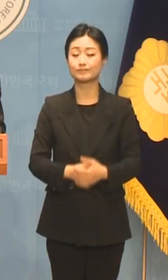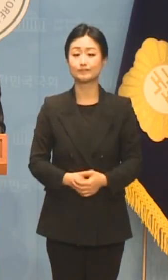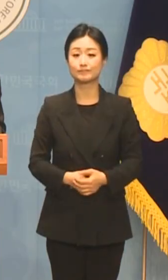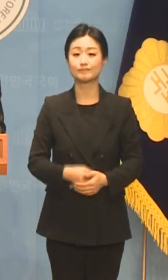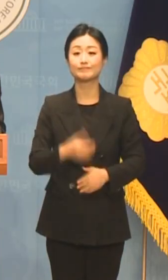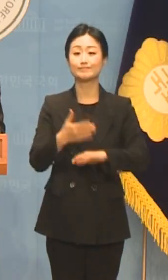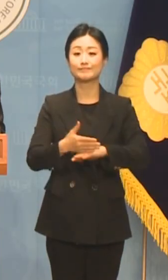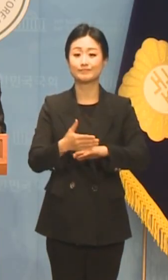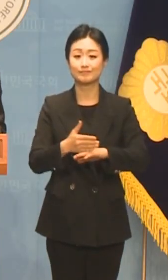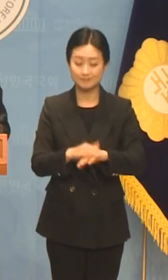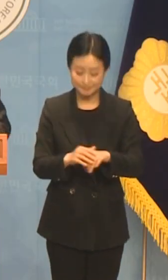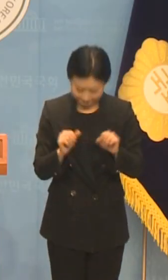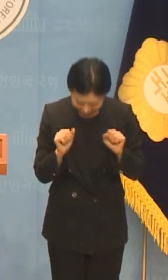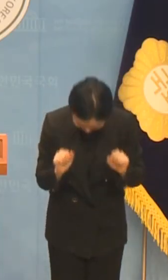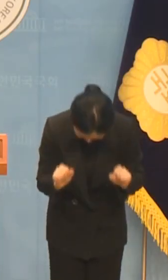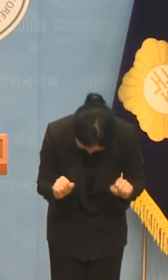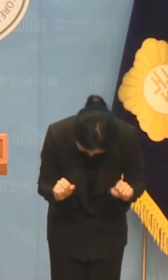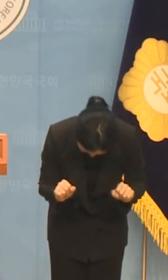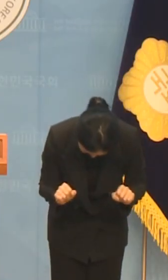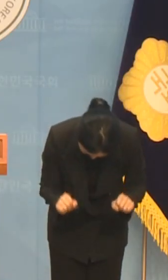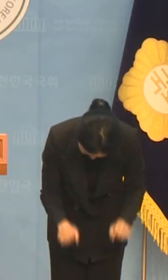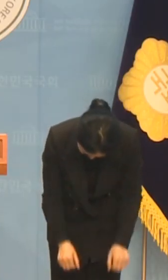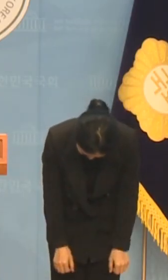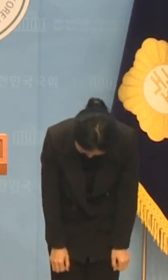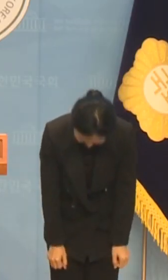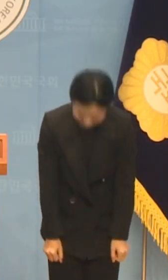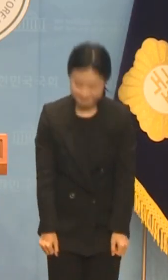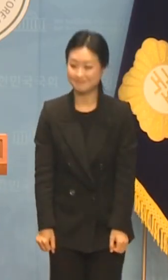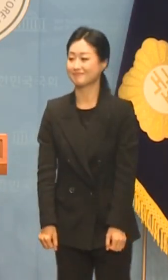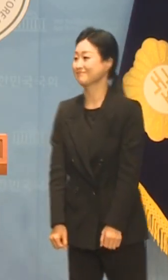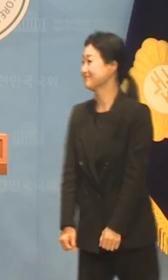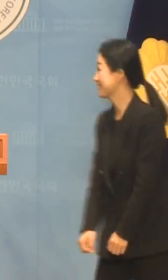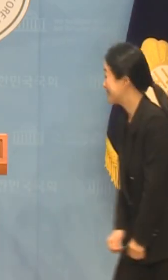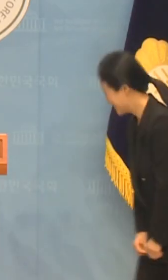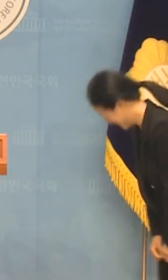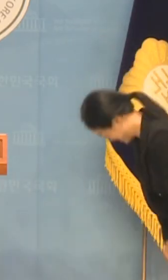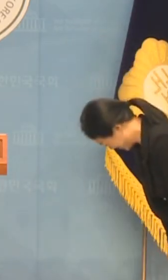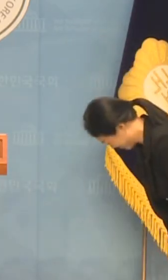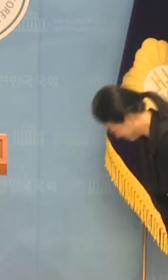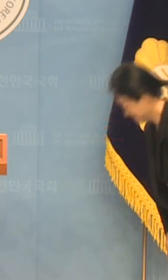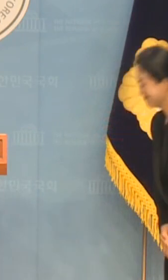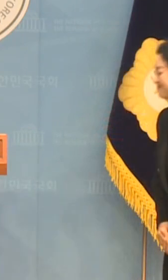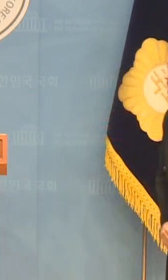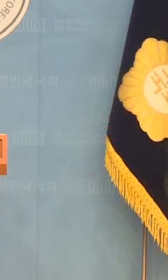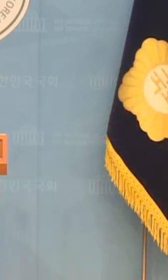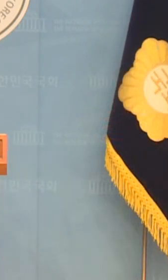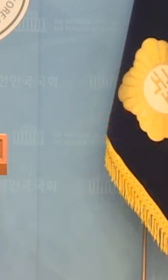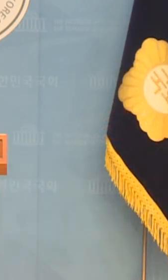감사합니다. 수고하셨습니다.